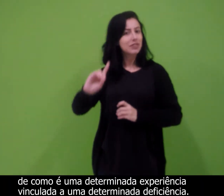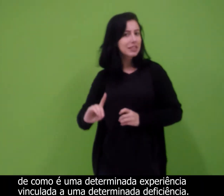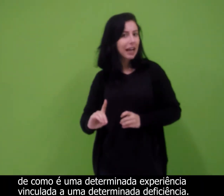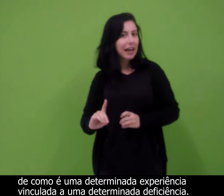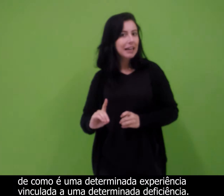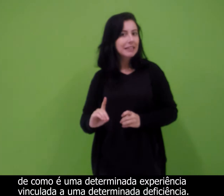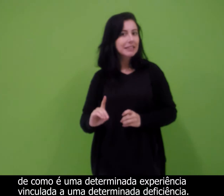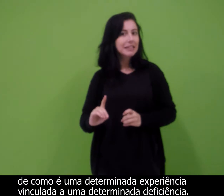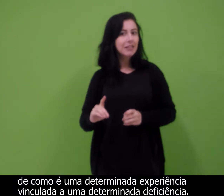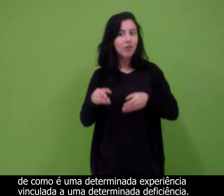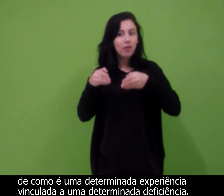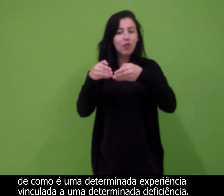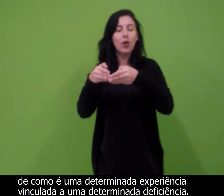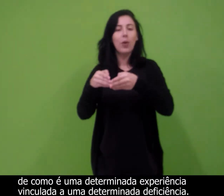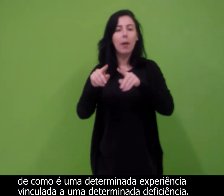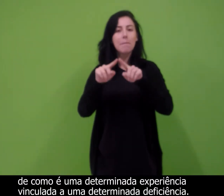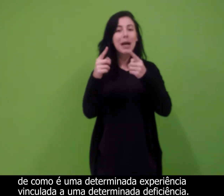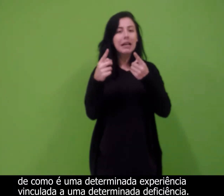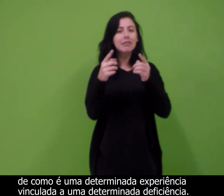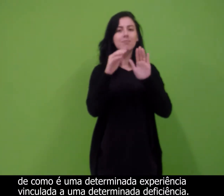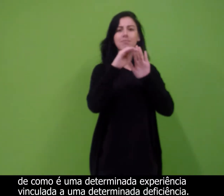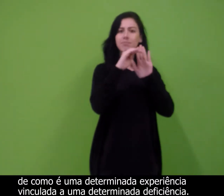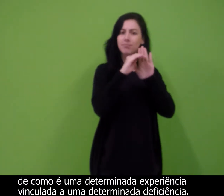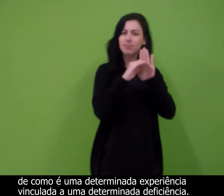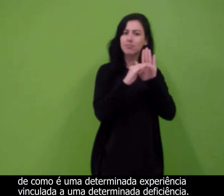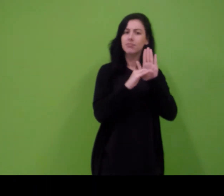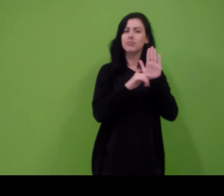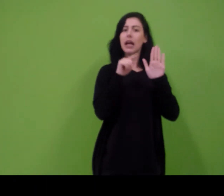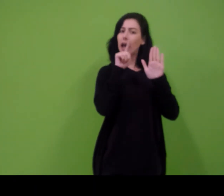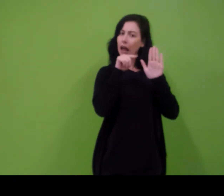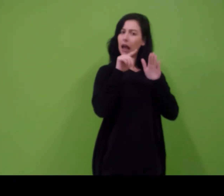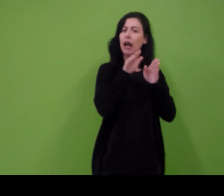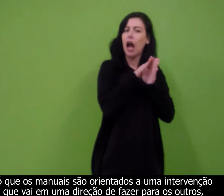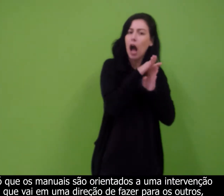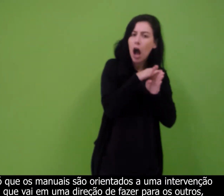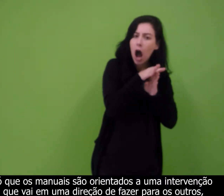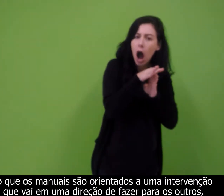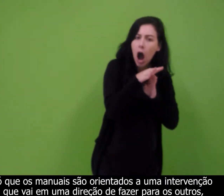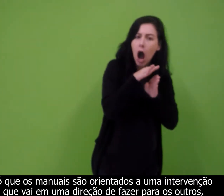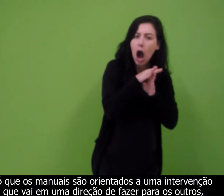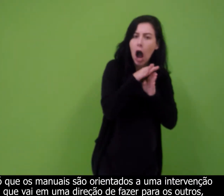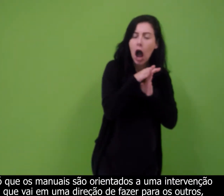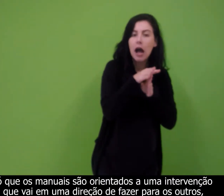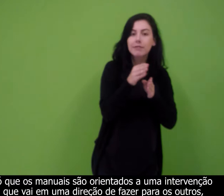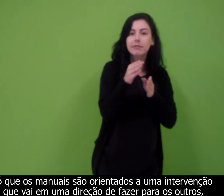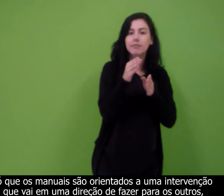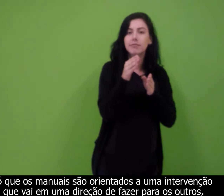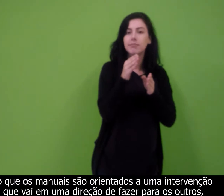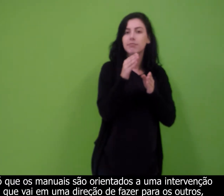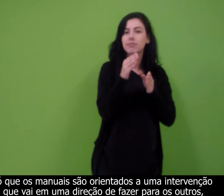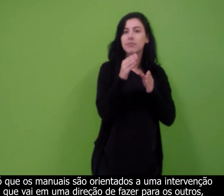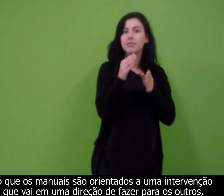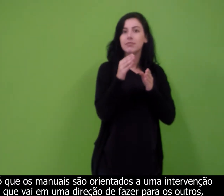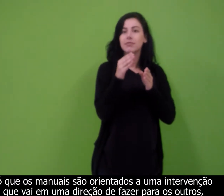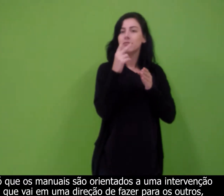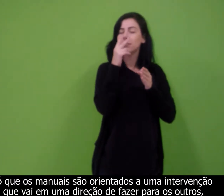determinada experiência vinculada a uma determinada deficiência. Só que os manuais eles são orientados para